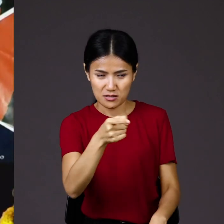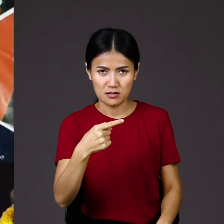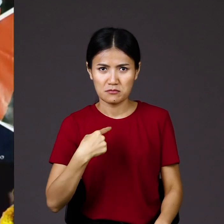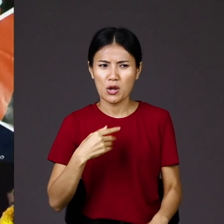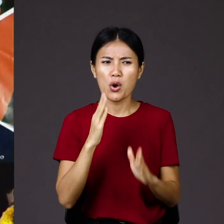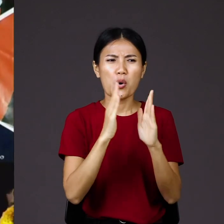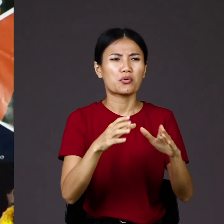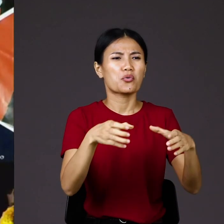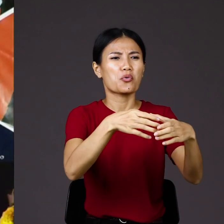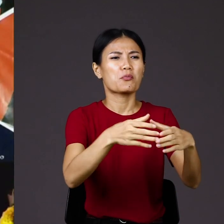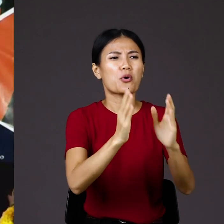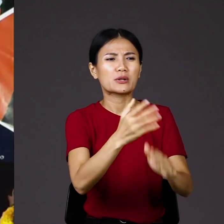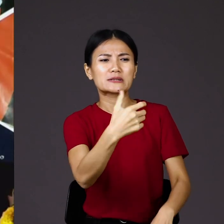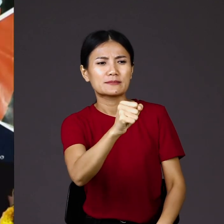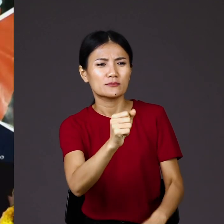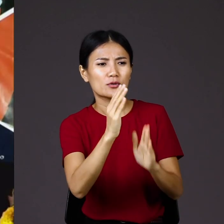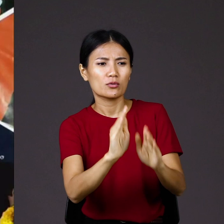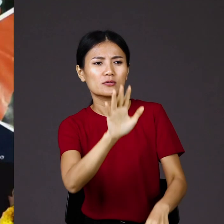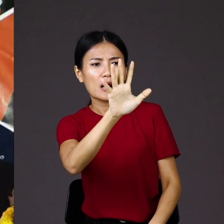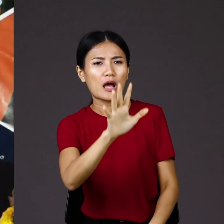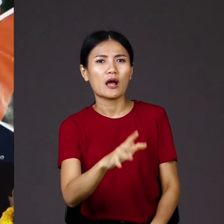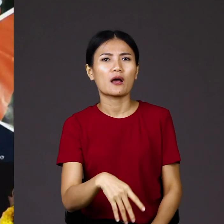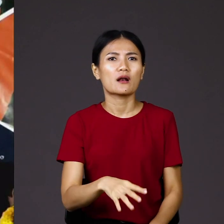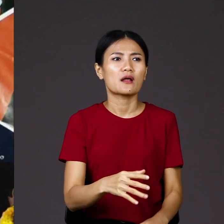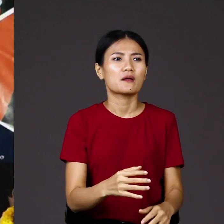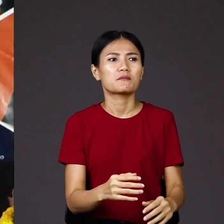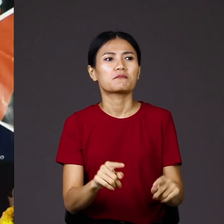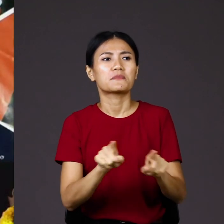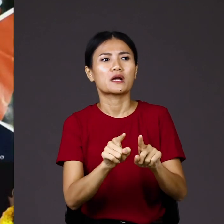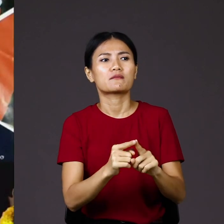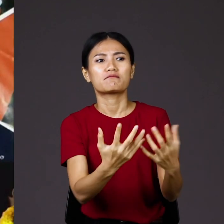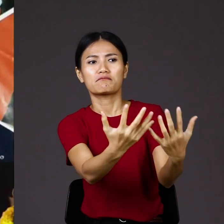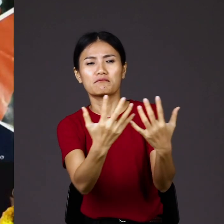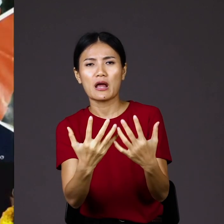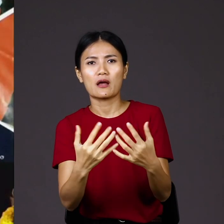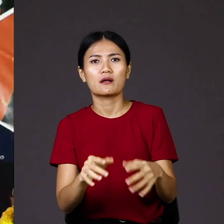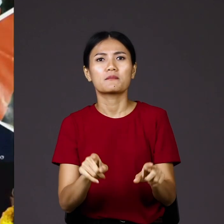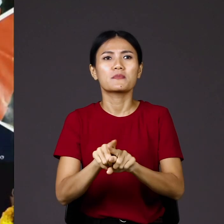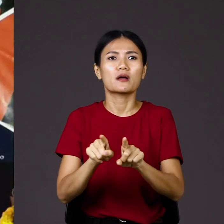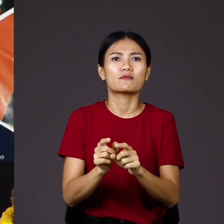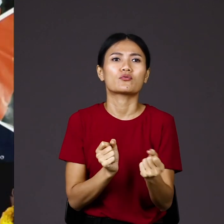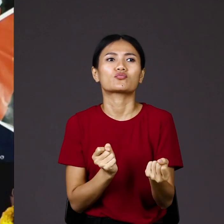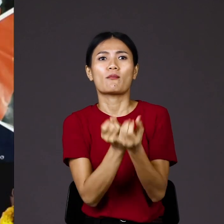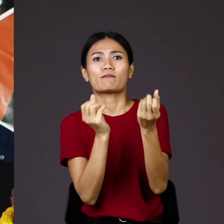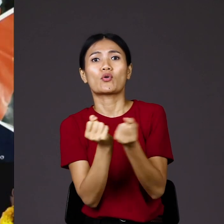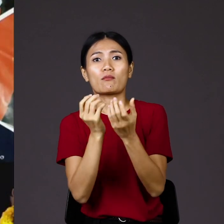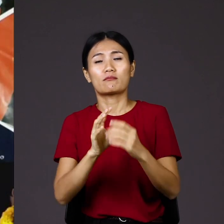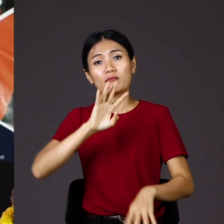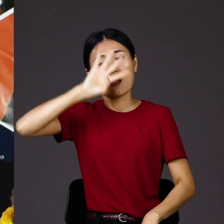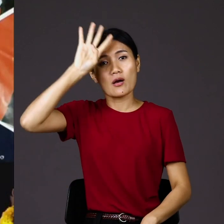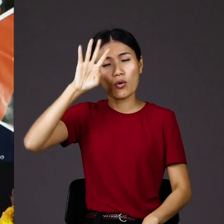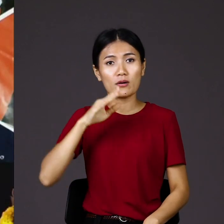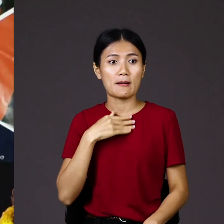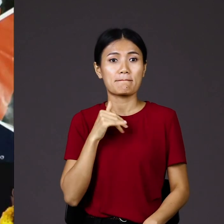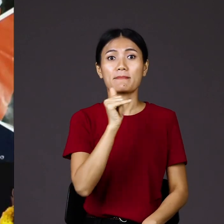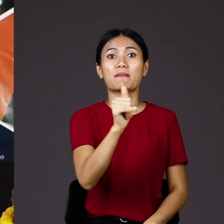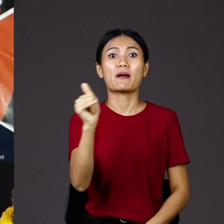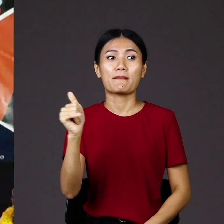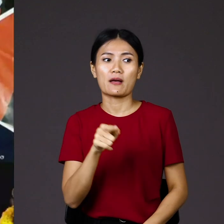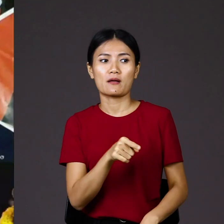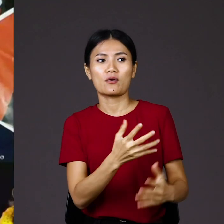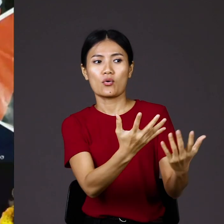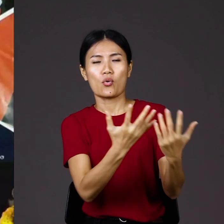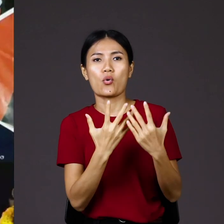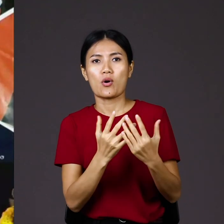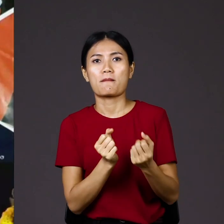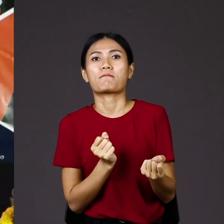งกลุ่มคนมา3คน5คน10คนคนหน้าเดิมวนเวียนไปวนเวียนมาพฤติกรรมแบบเดิมๆเดิมๆมาก่อกวนเวลาธน